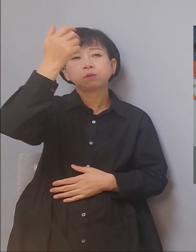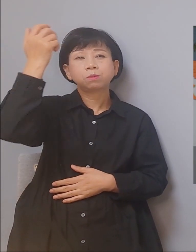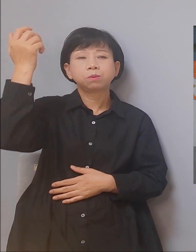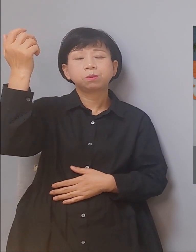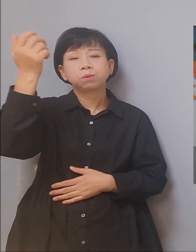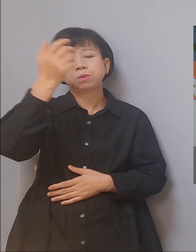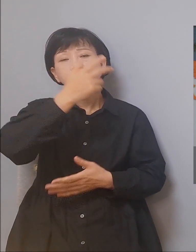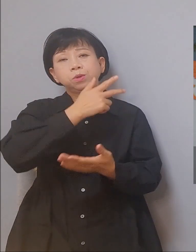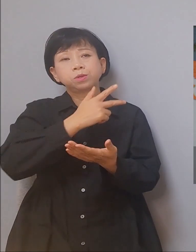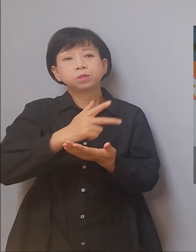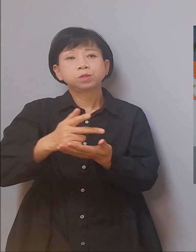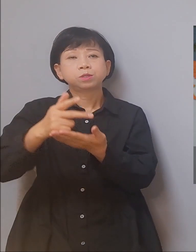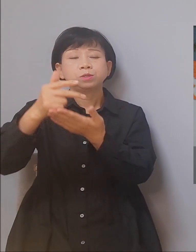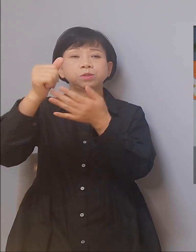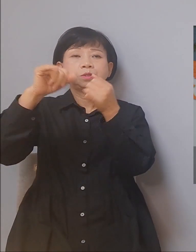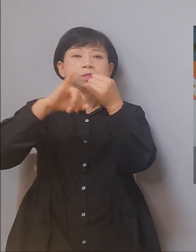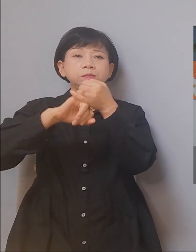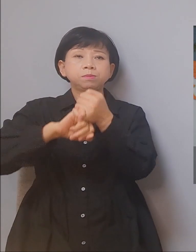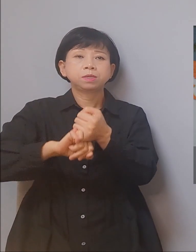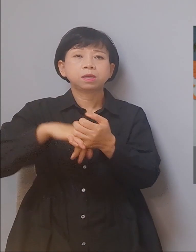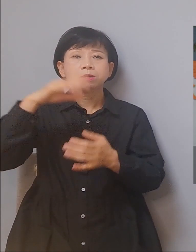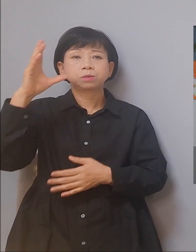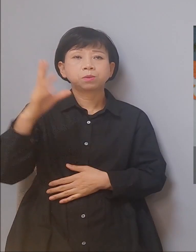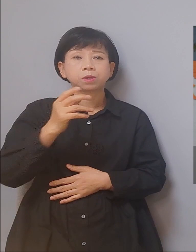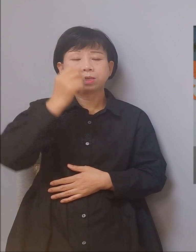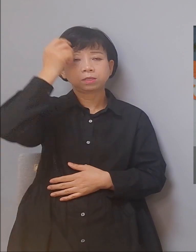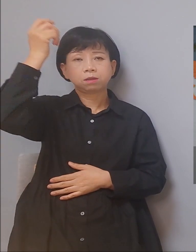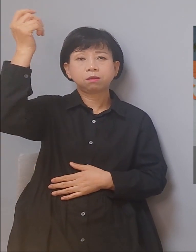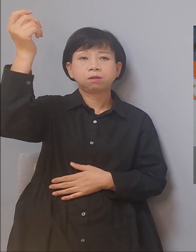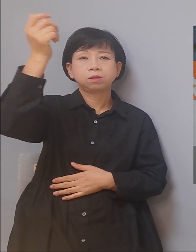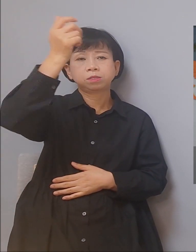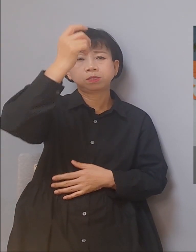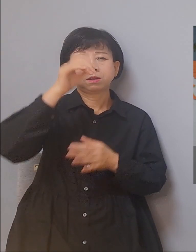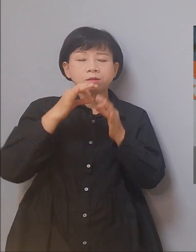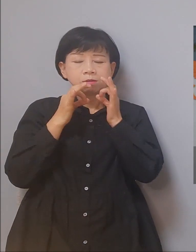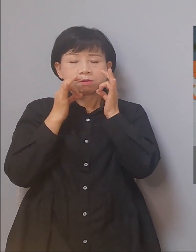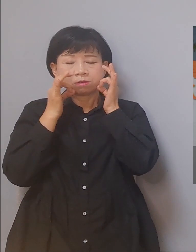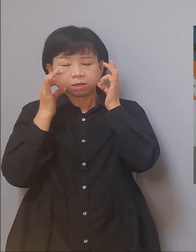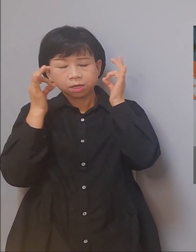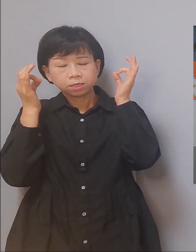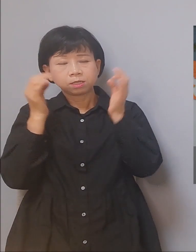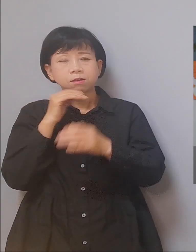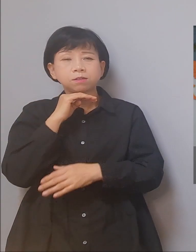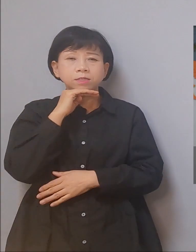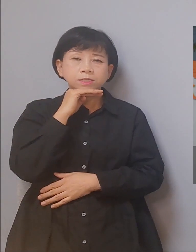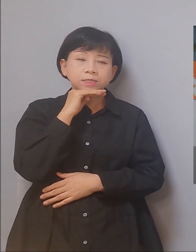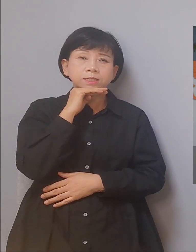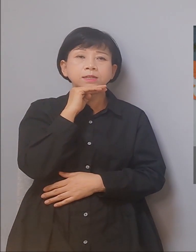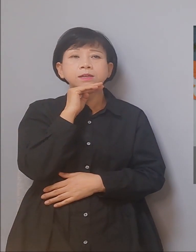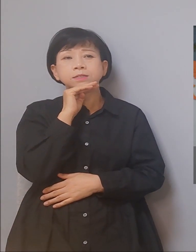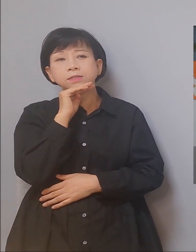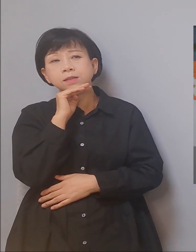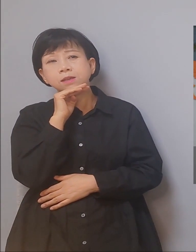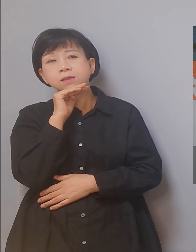나의 영혼, 주님이 약속한 성령 간절히